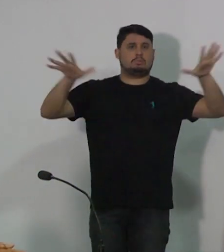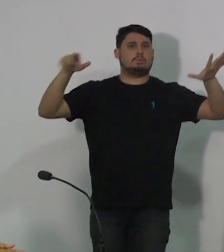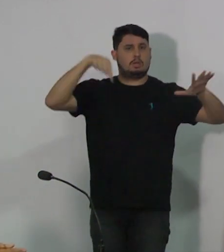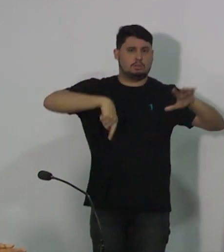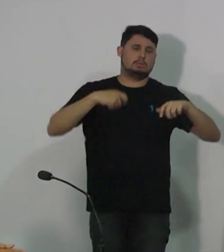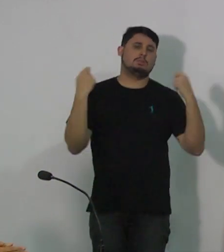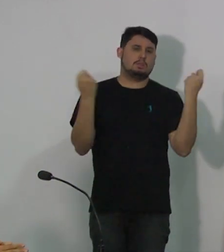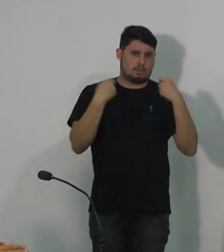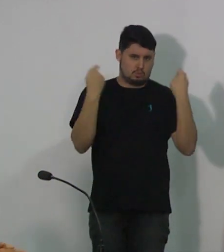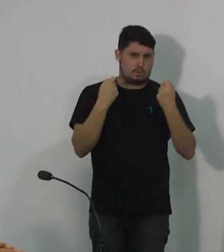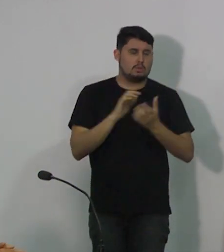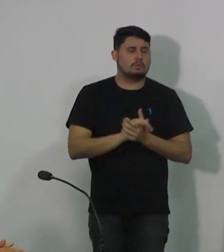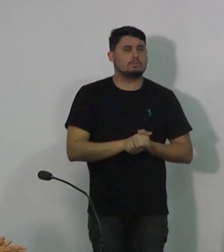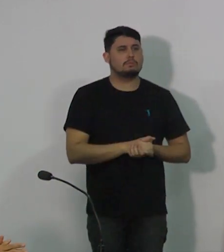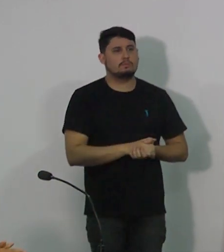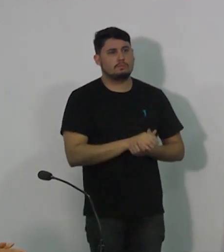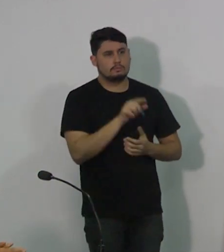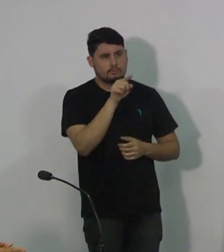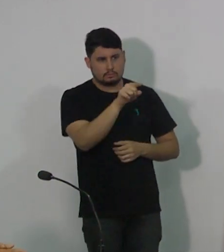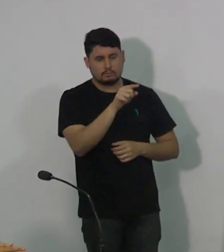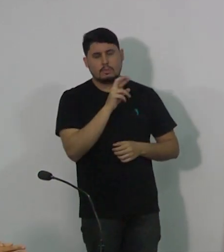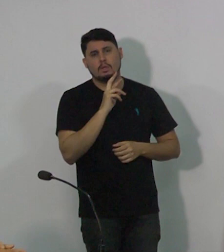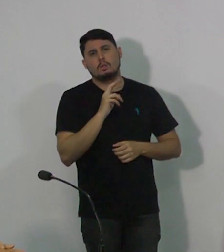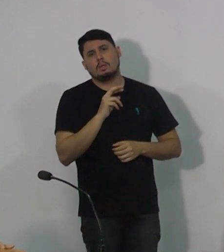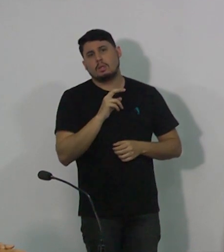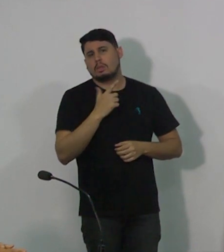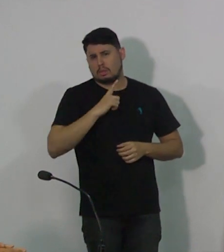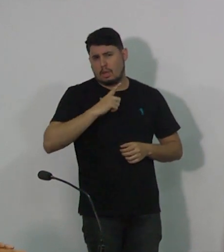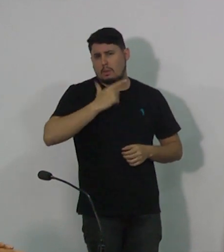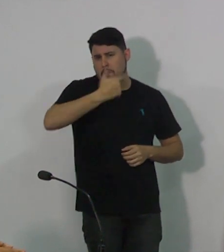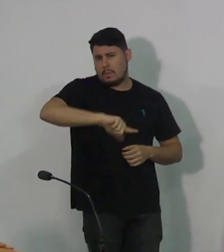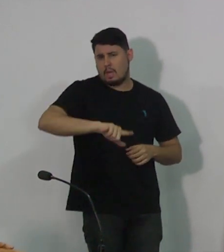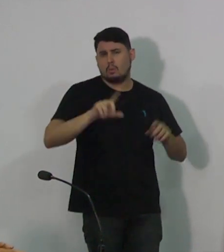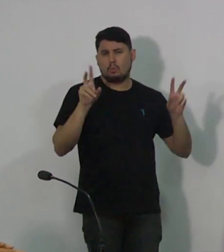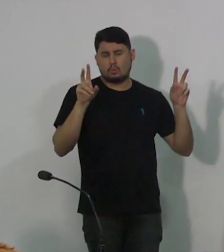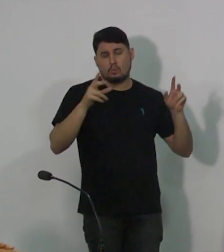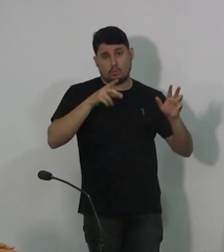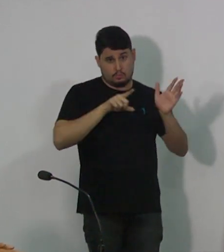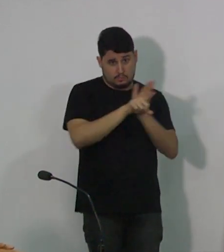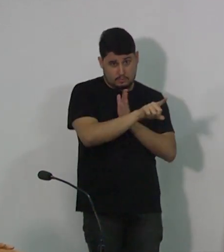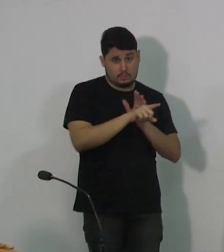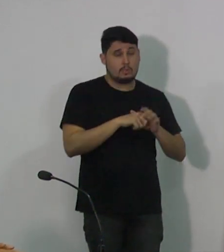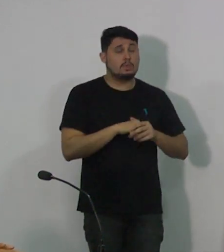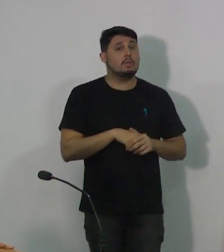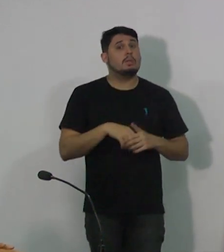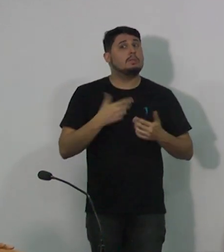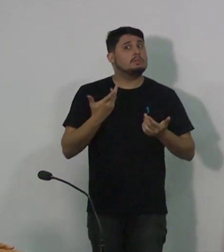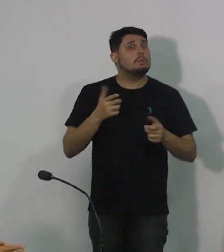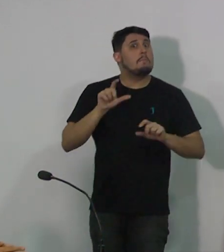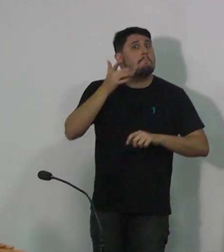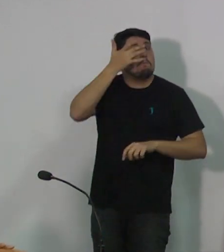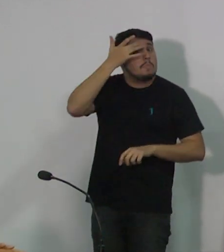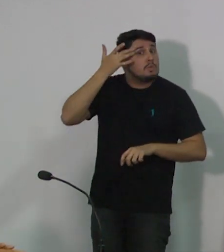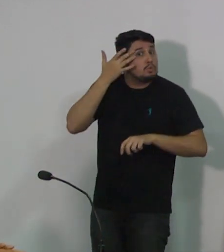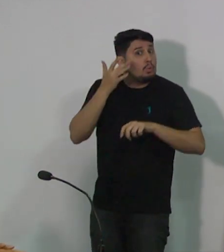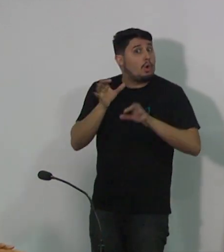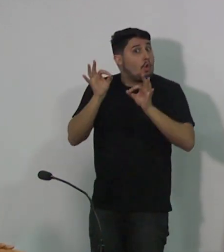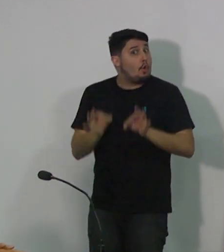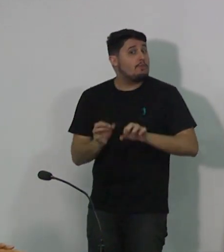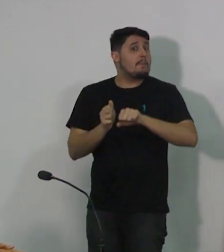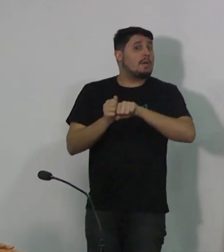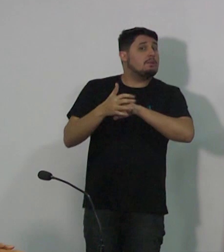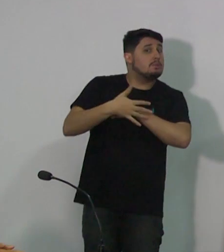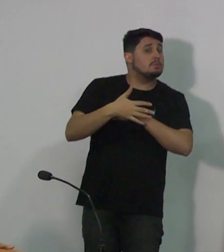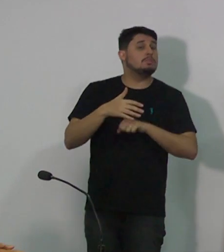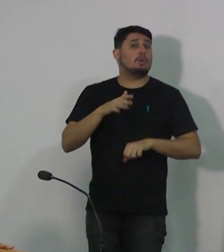só reforçando aqui, inclusive com a pergunta da Rádio Cidade, por onde a pessoa andou e com quem esteve? Os contactantes dessa